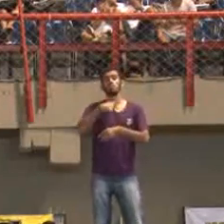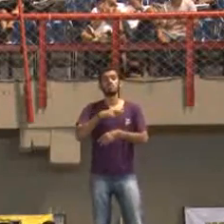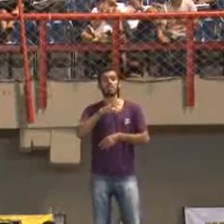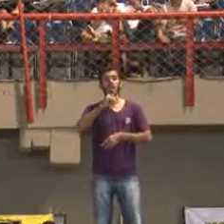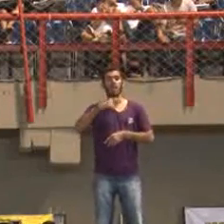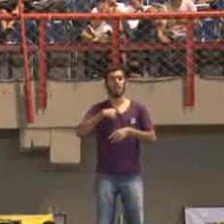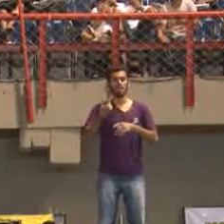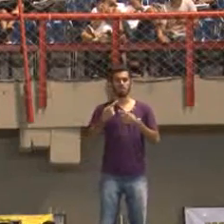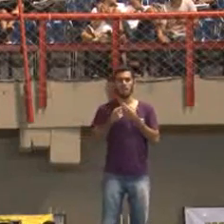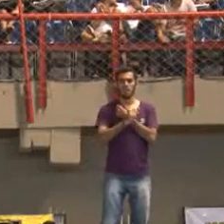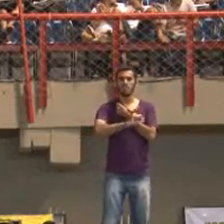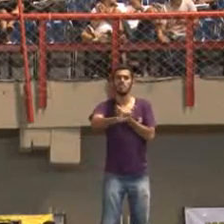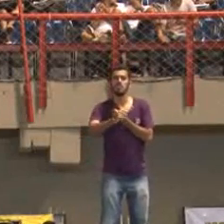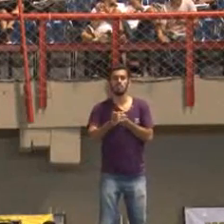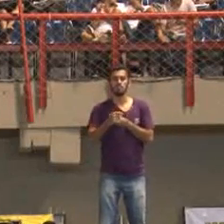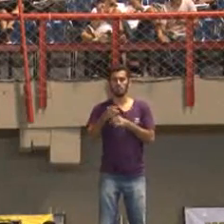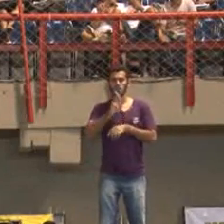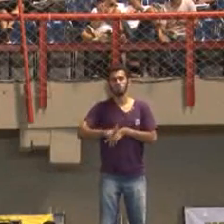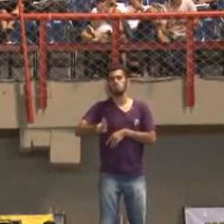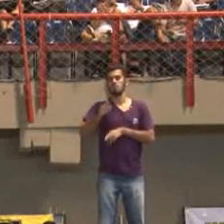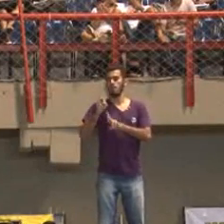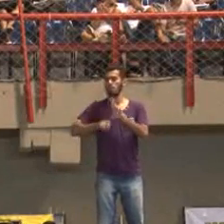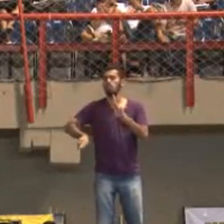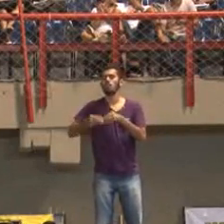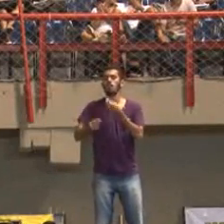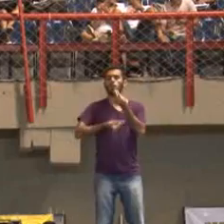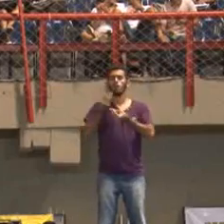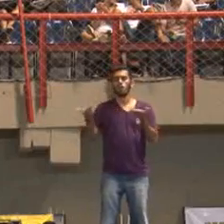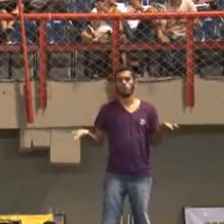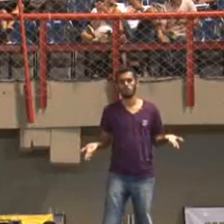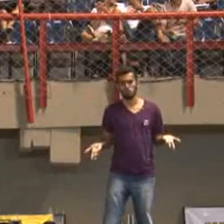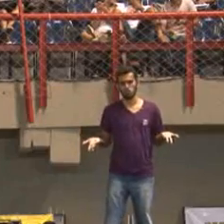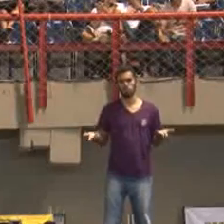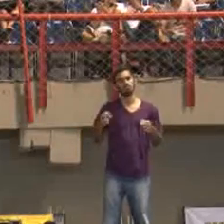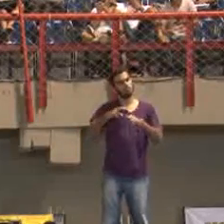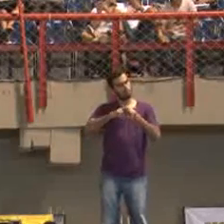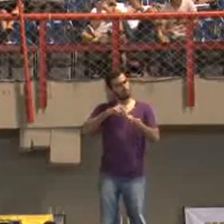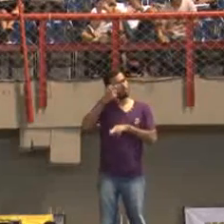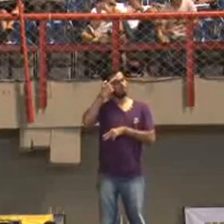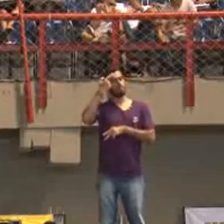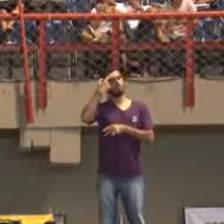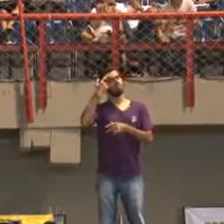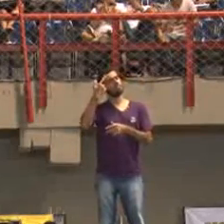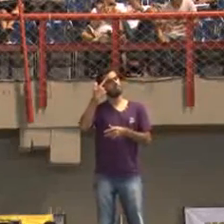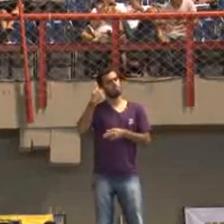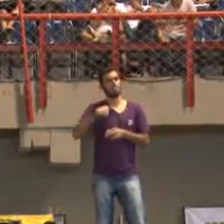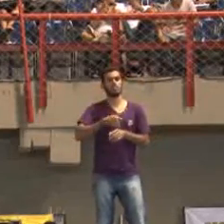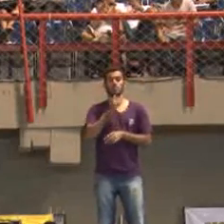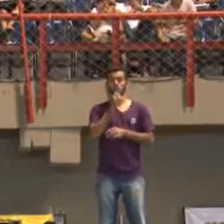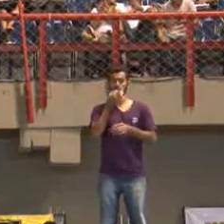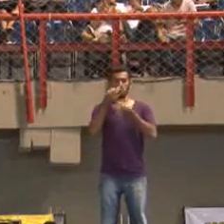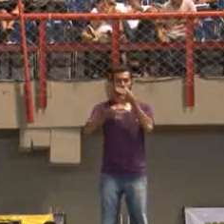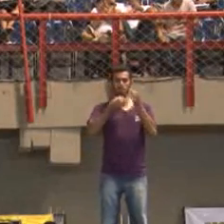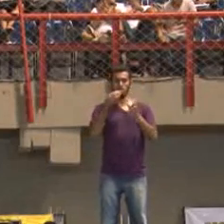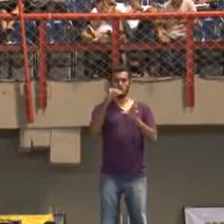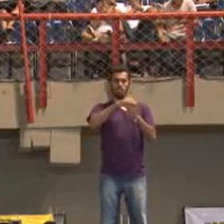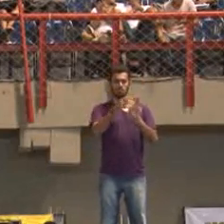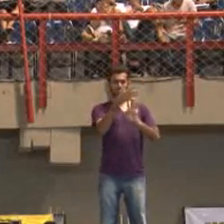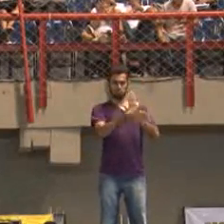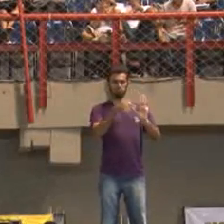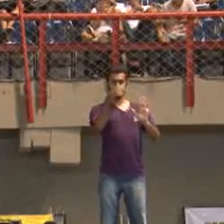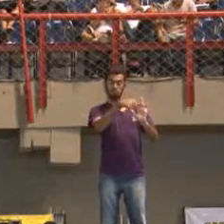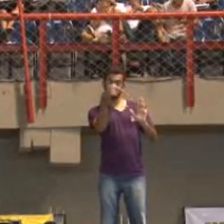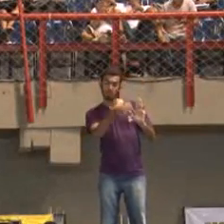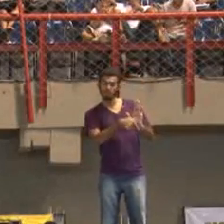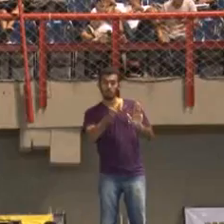religião? Tá certo? Então, pense nisso. Ó, a dissertação é baseada